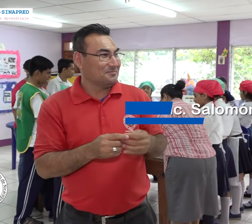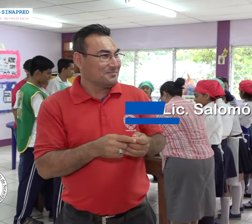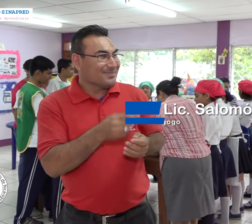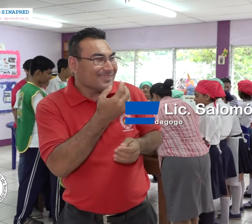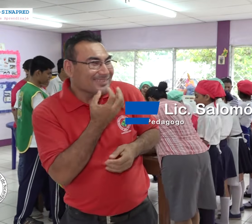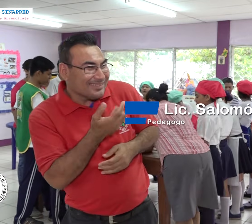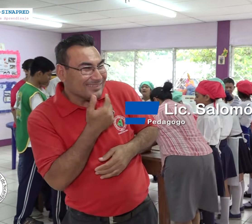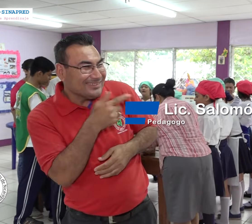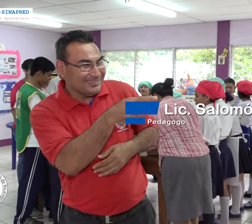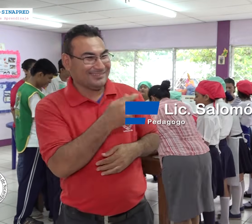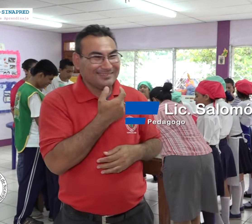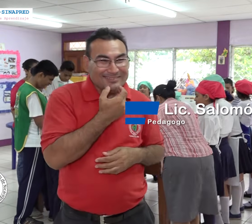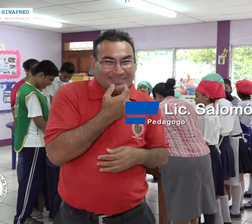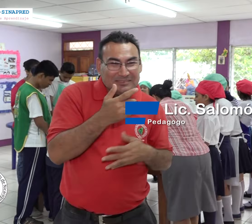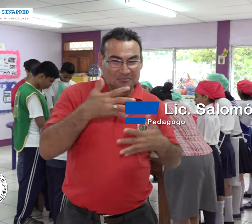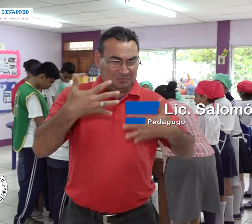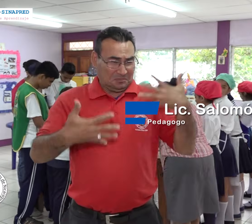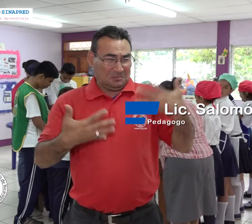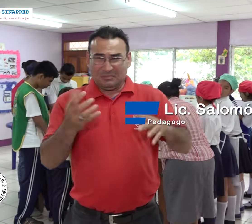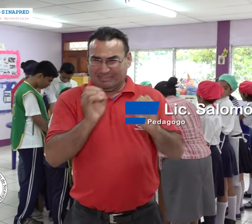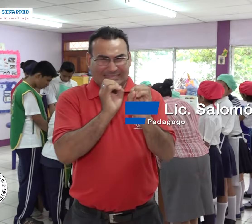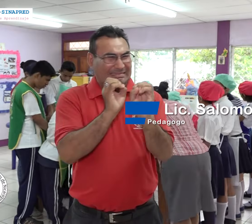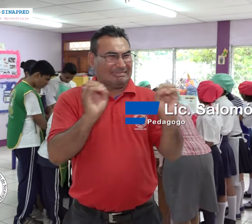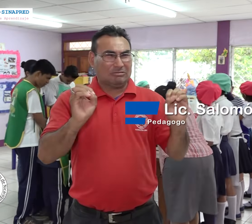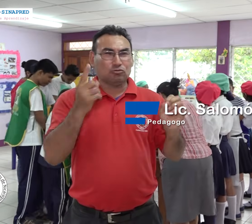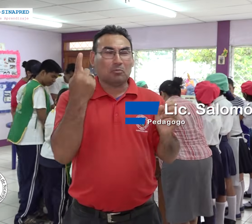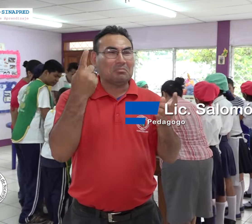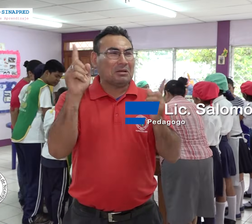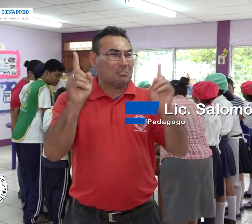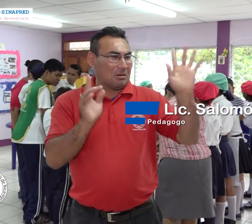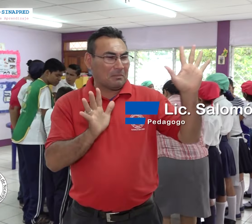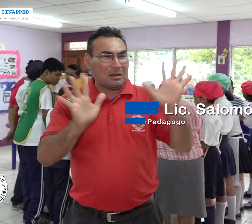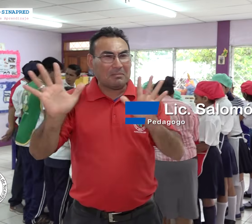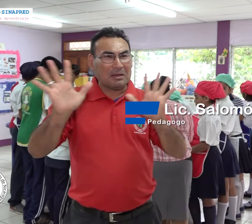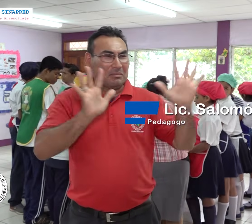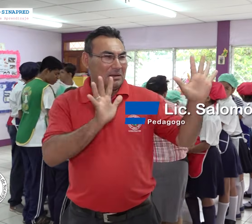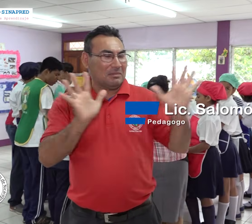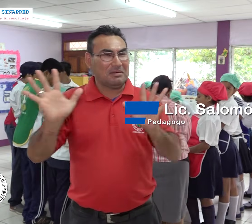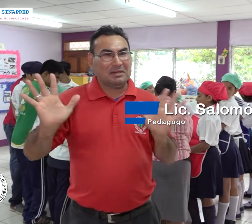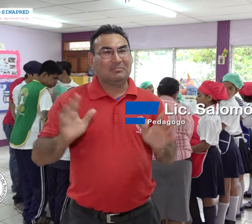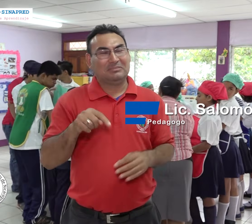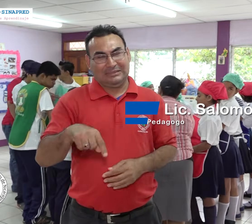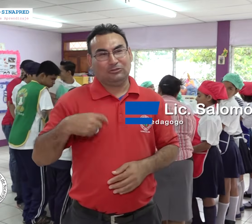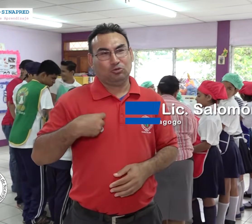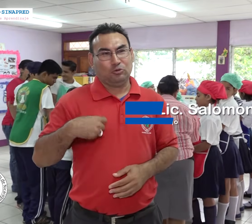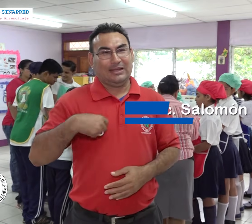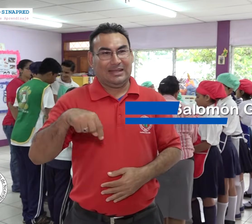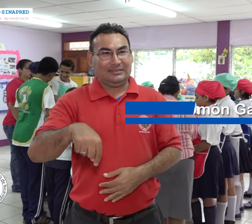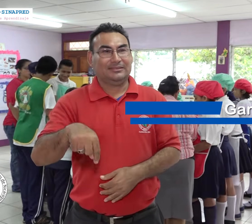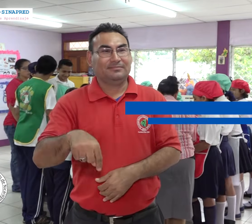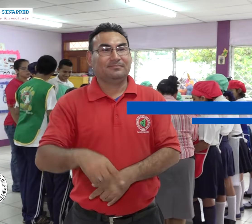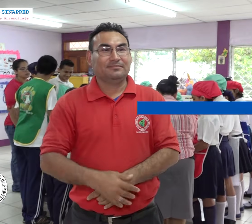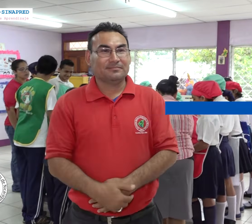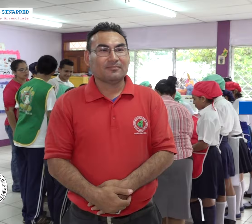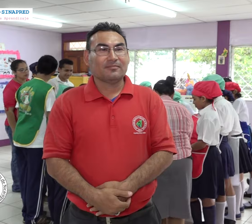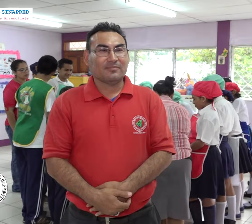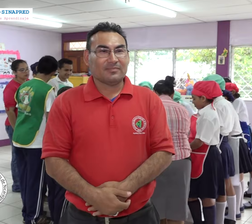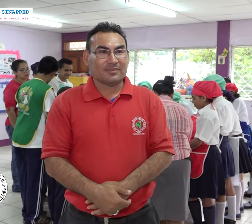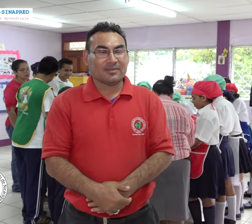señalábamos aquí, allá, nos reíamos, pero señas no había, no teníamos señas en los inicios aquí en la